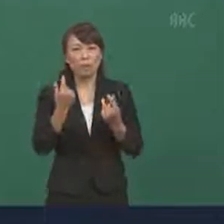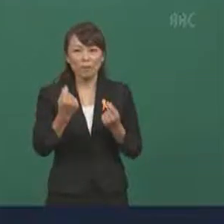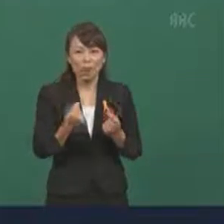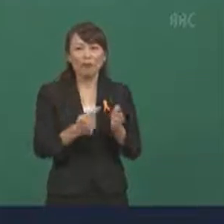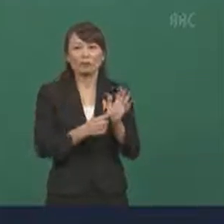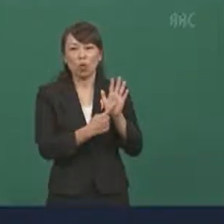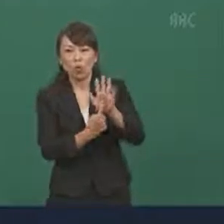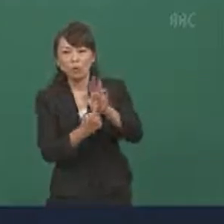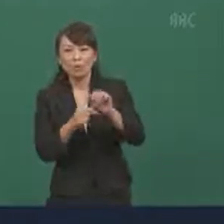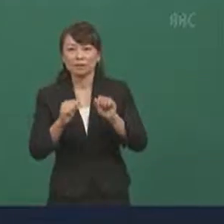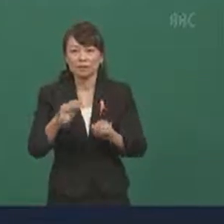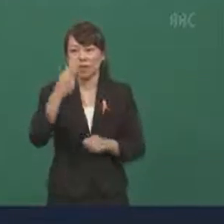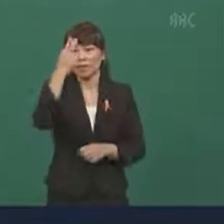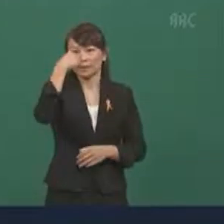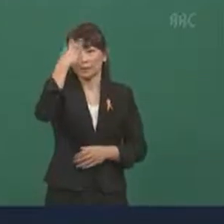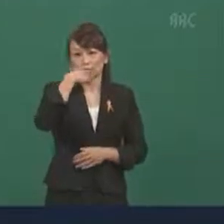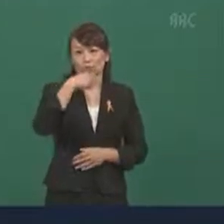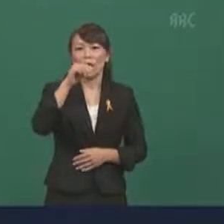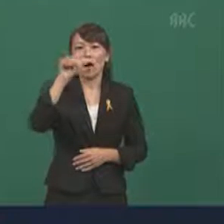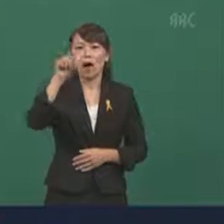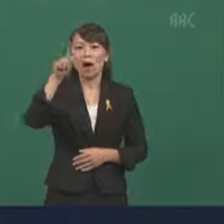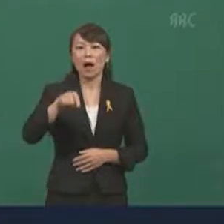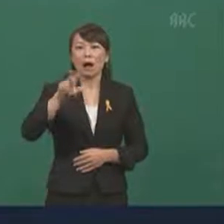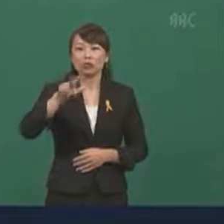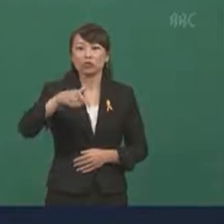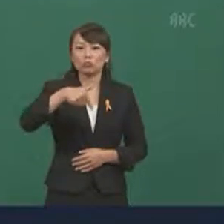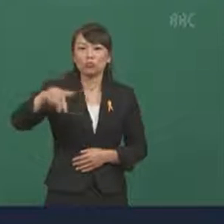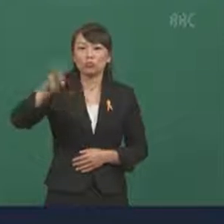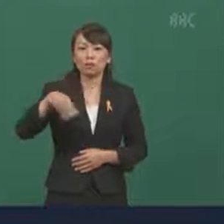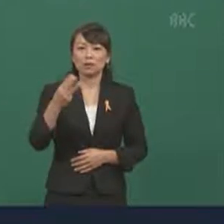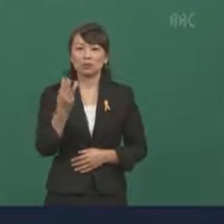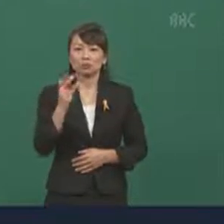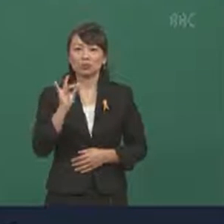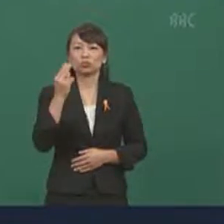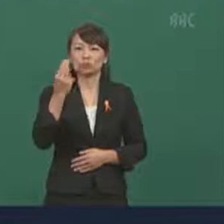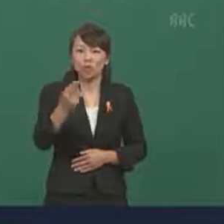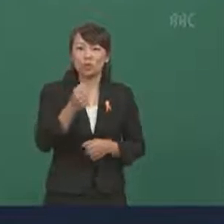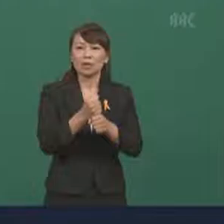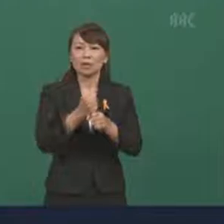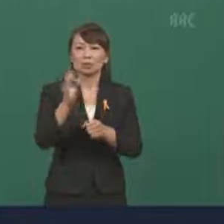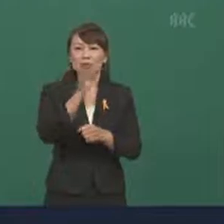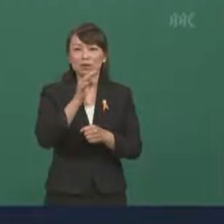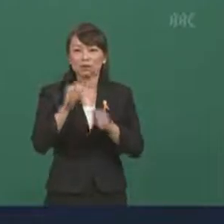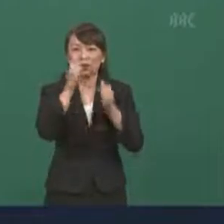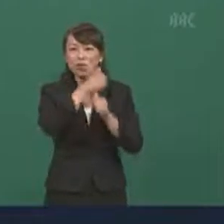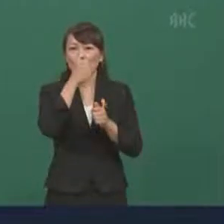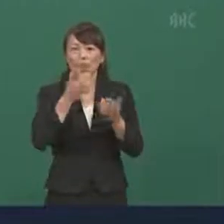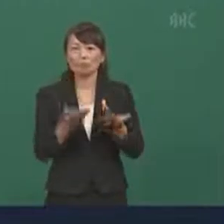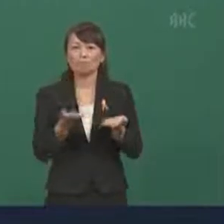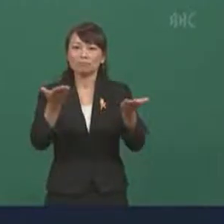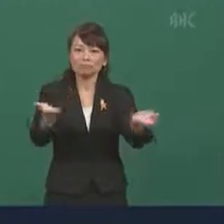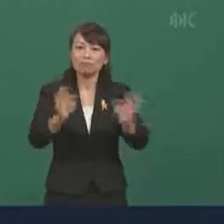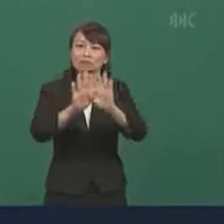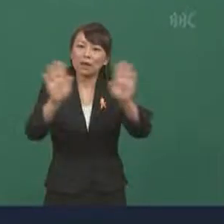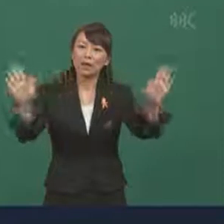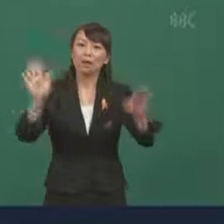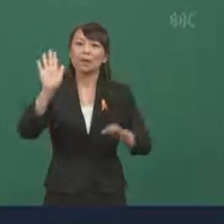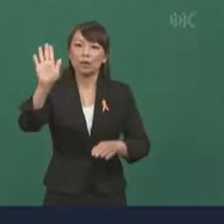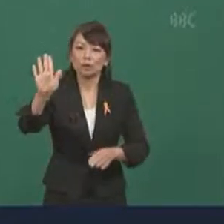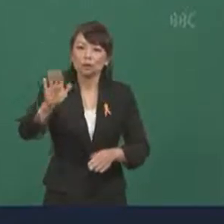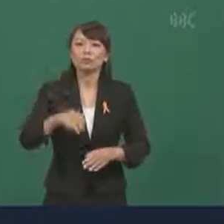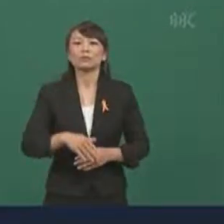のままに表現された芸術アール・ブリュットの作品を紹介する展示が開かれています